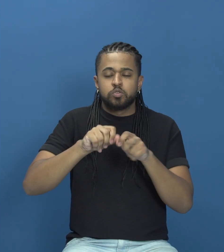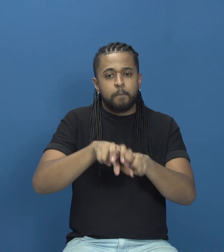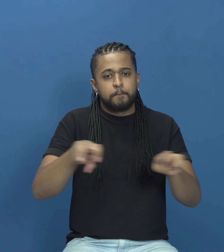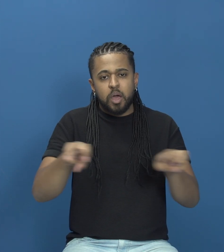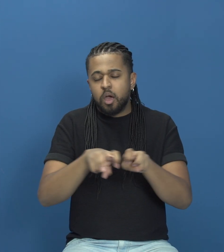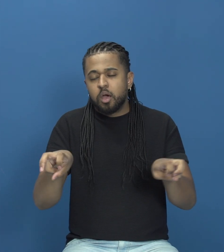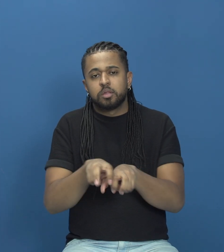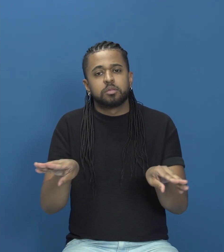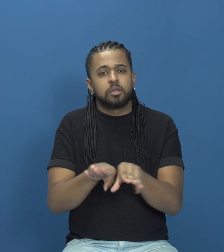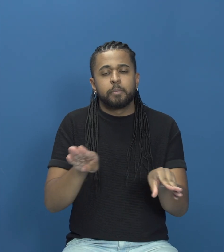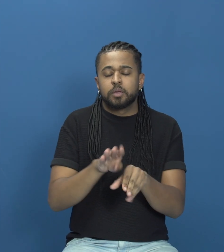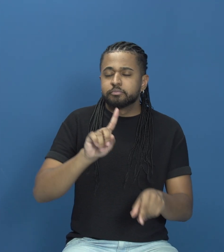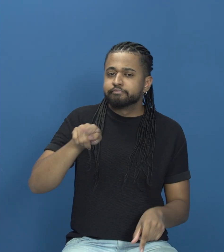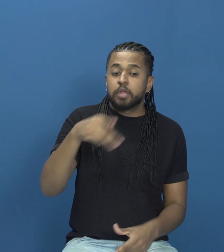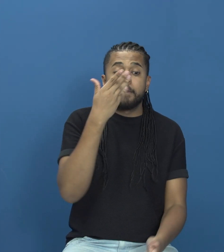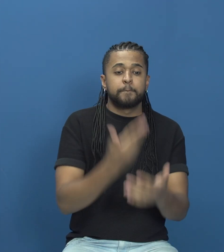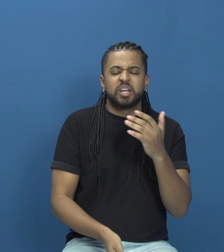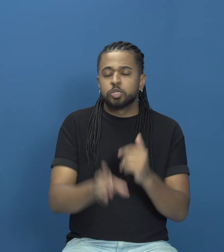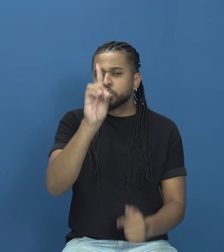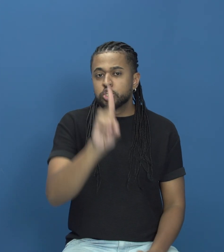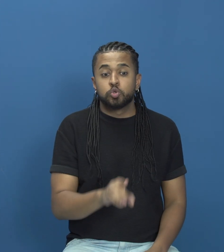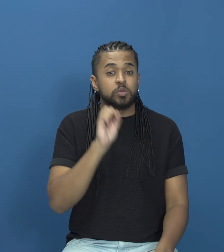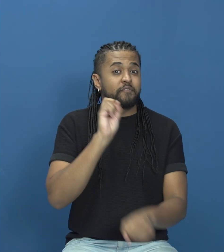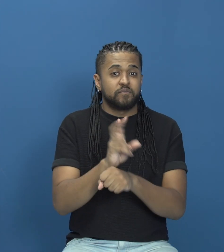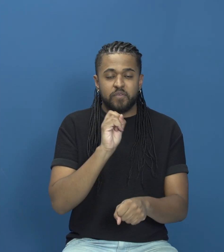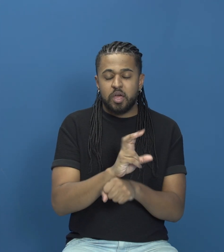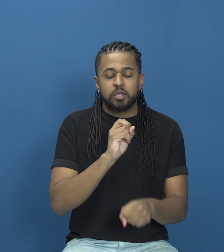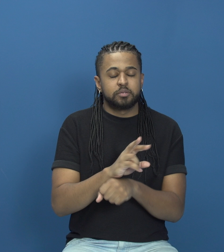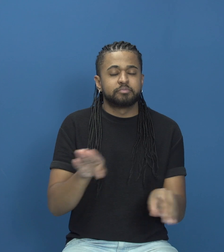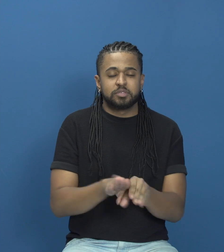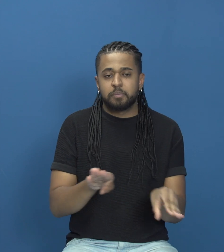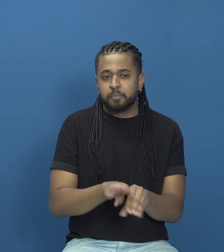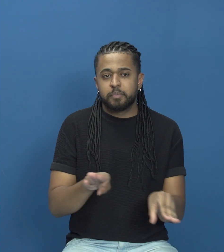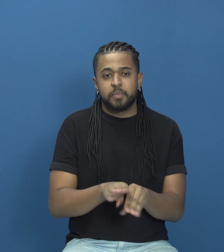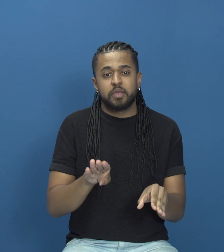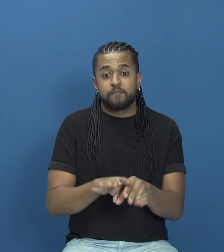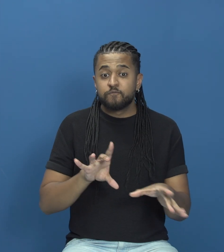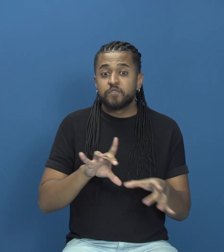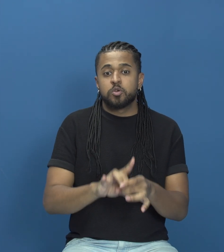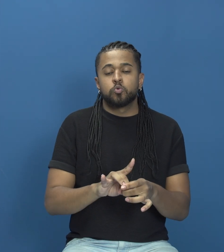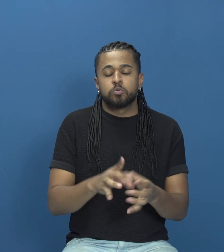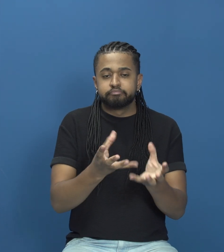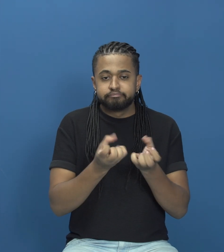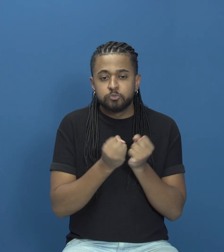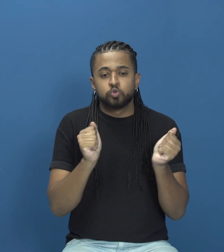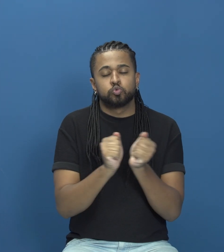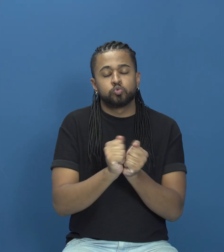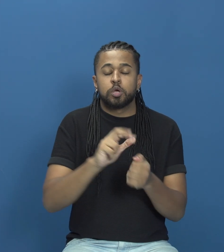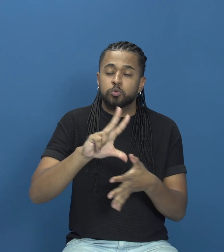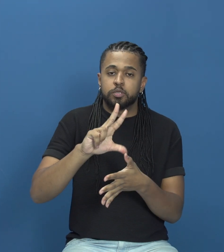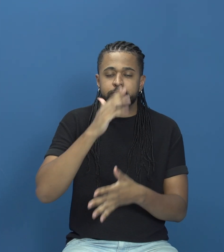pelas bancas e a consequente perda do direito à vaga e, ou vínculo adquirido junto à